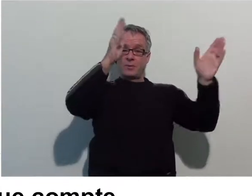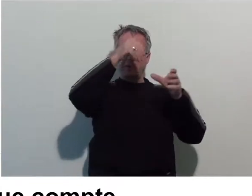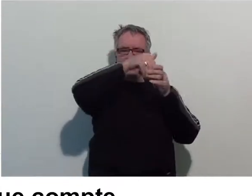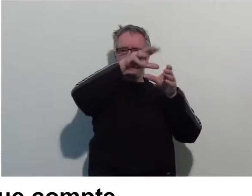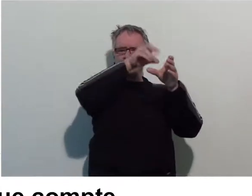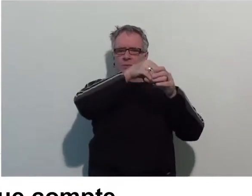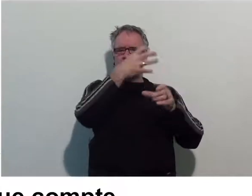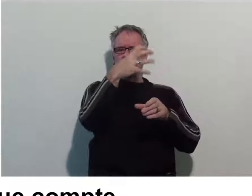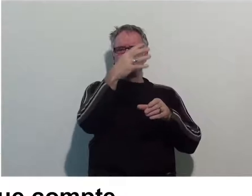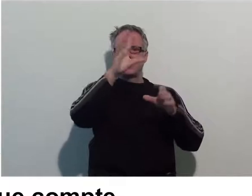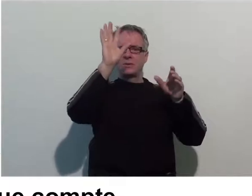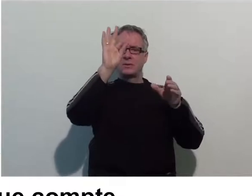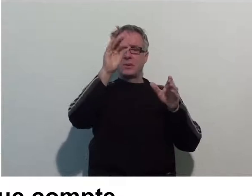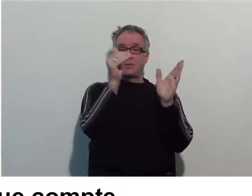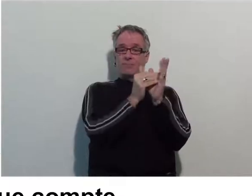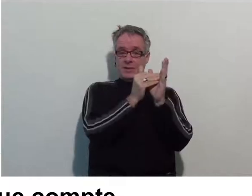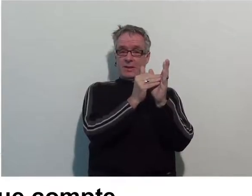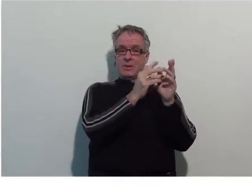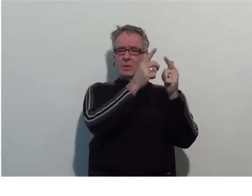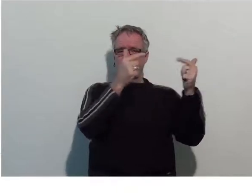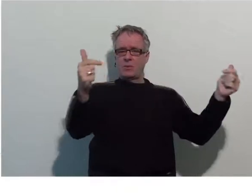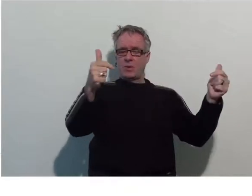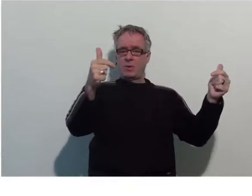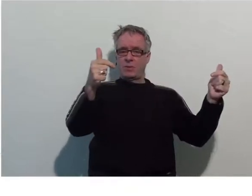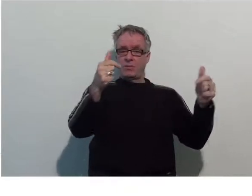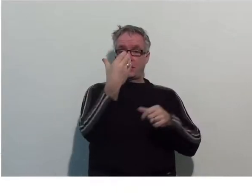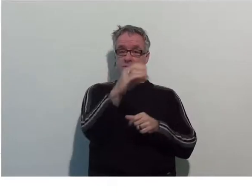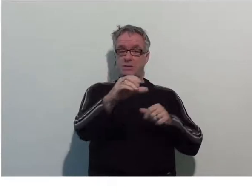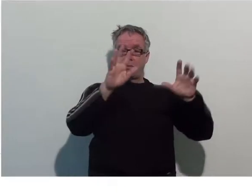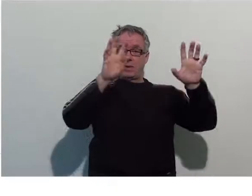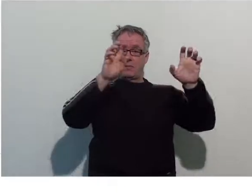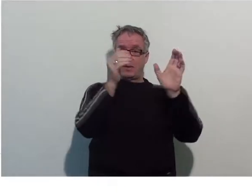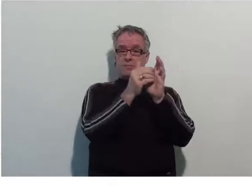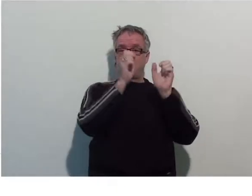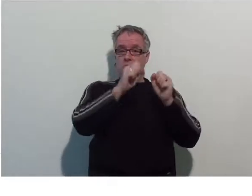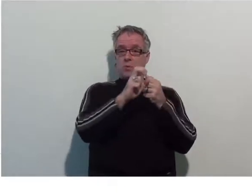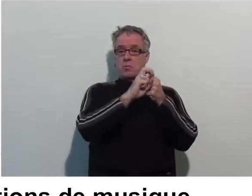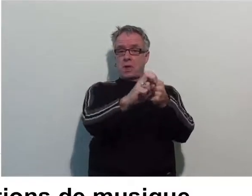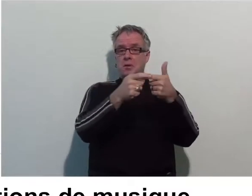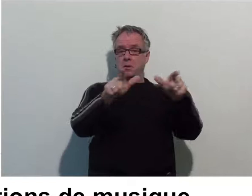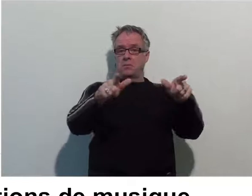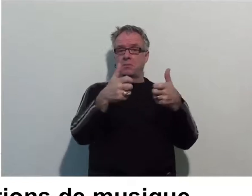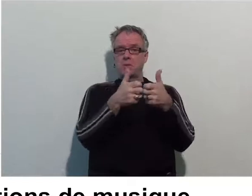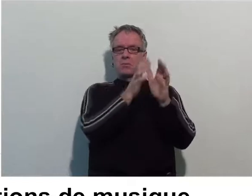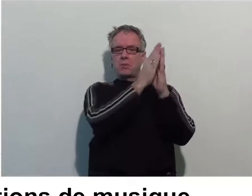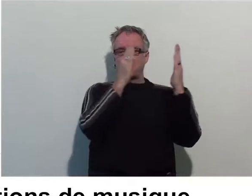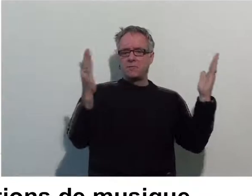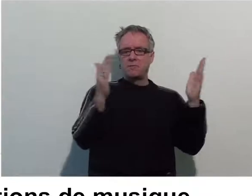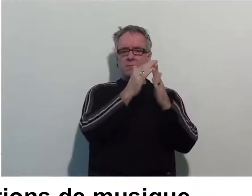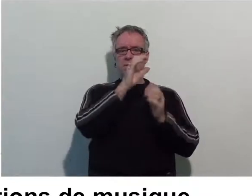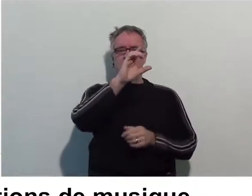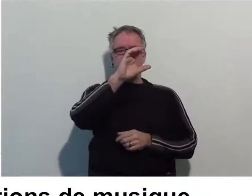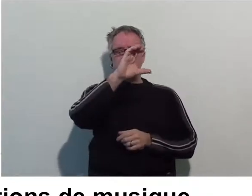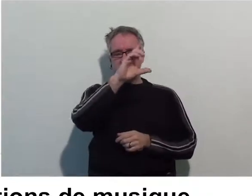La bibliothèque compte 550 000 documents, dont 190 000 en libre accès. Livres, CD, DVD,